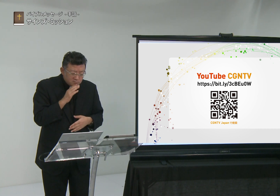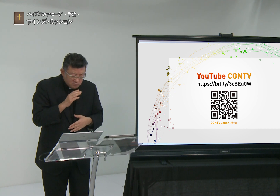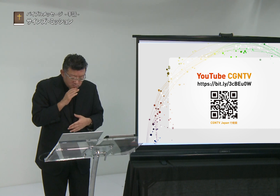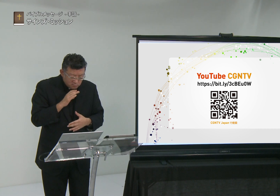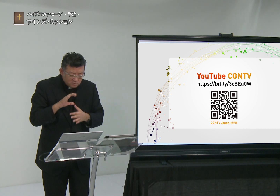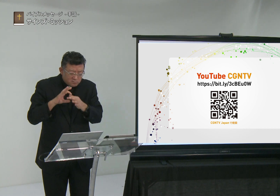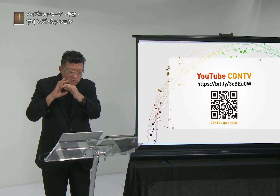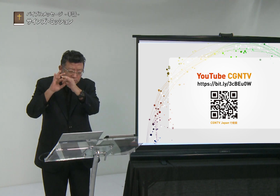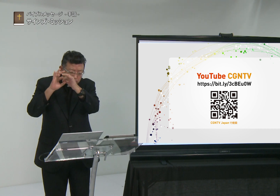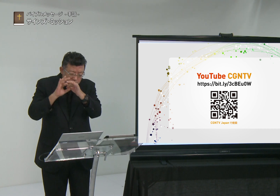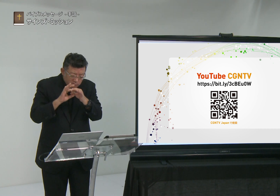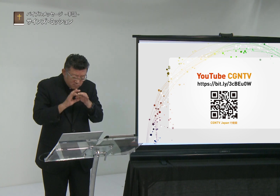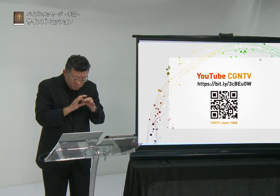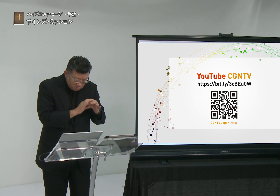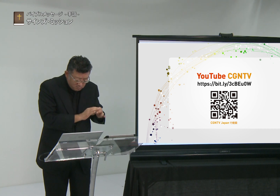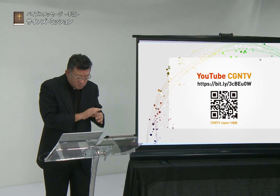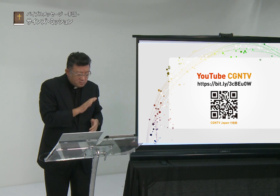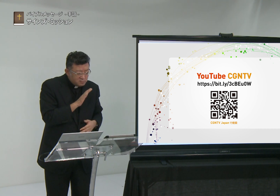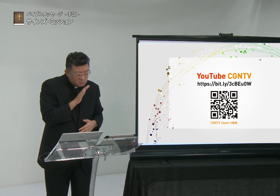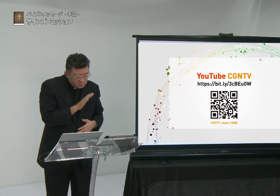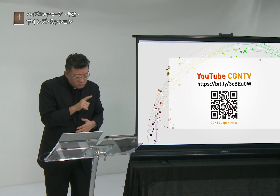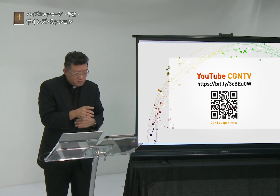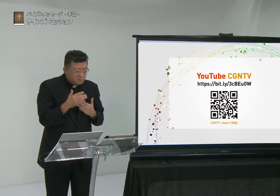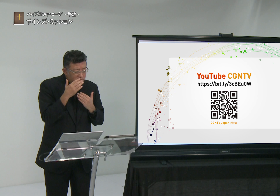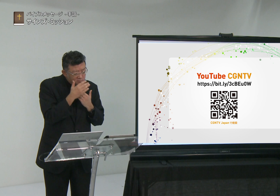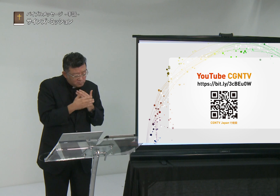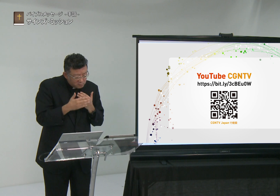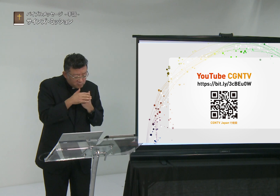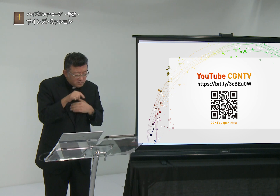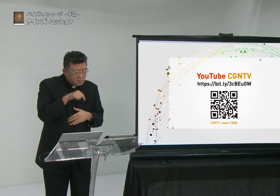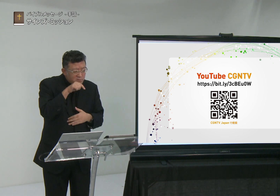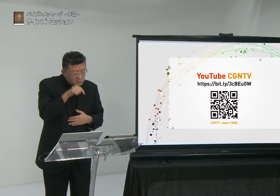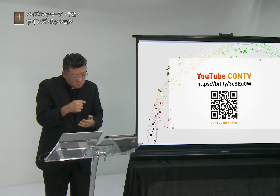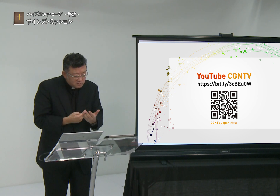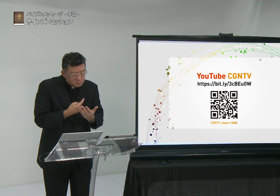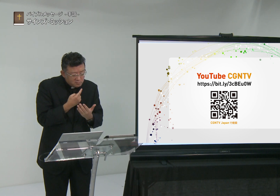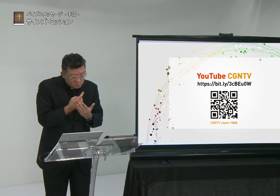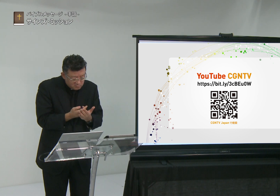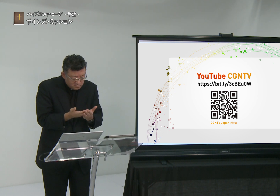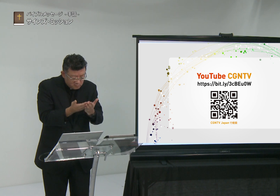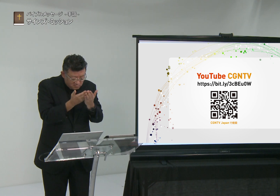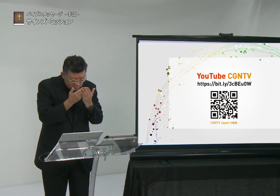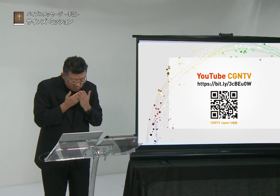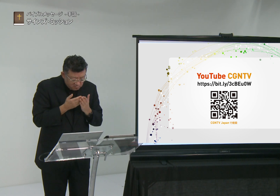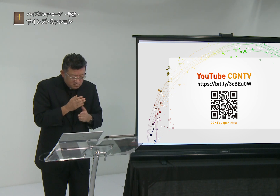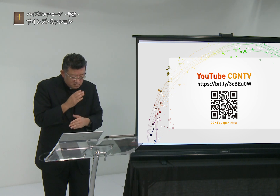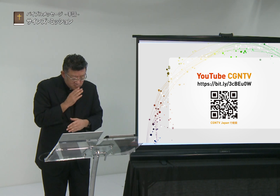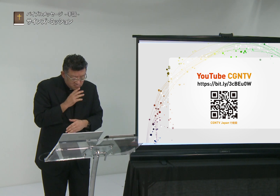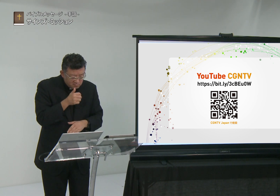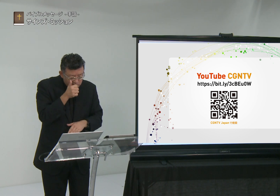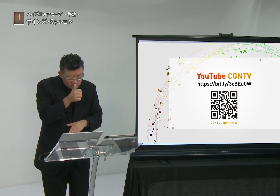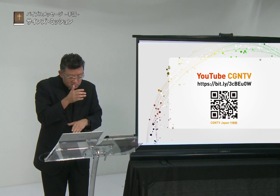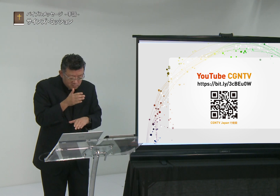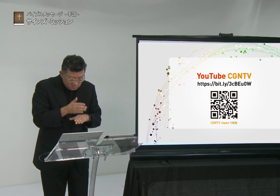受けつがられて告げられた恵の家に参加させていただき